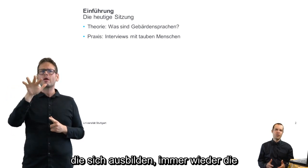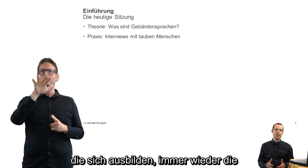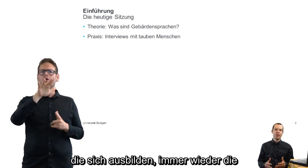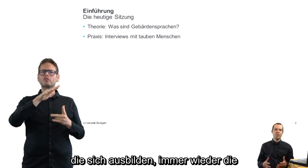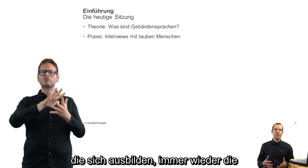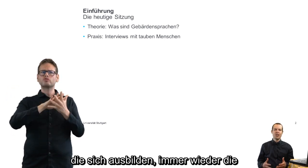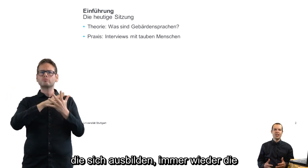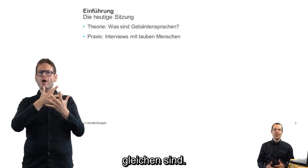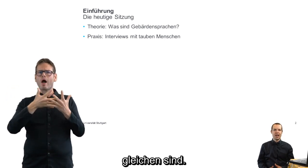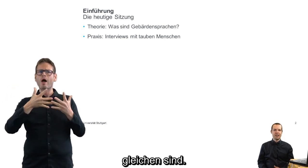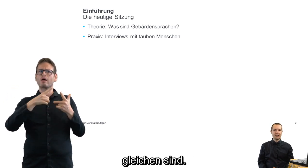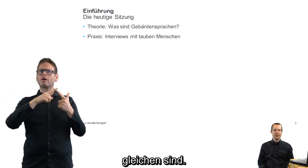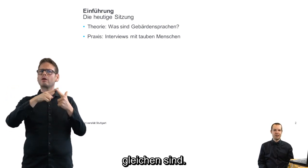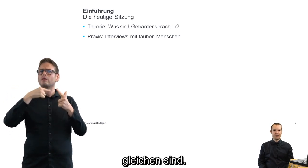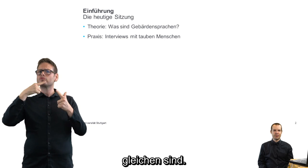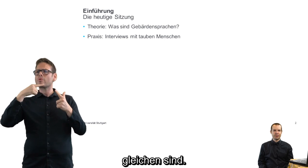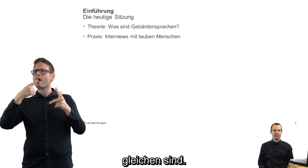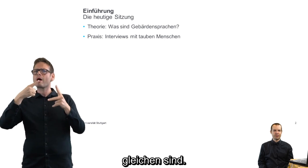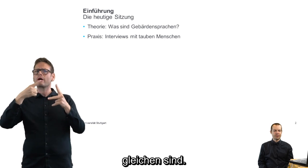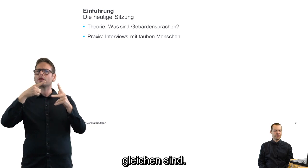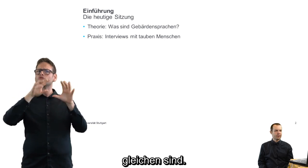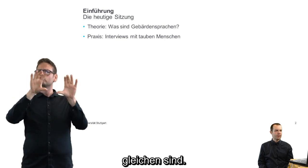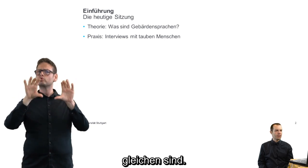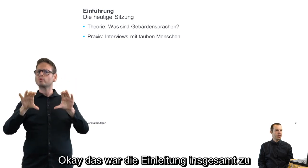ausbilden, immer wieder die gleichen sind.